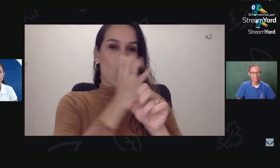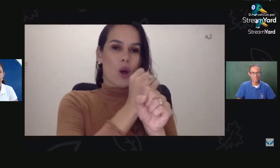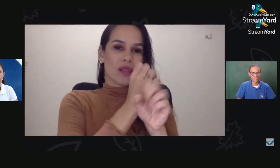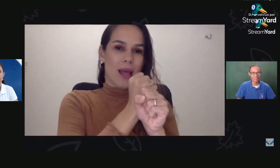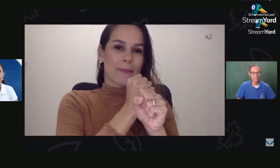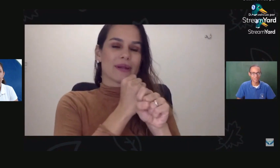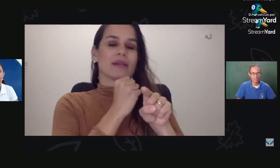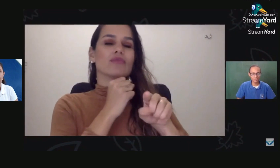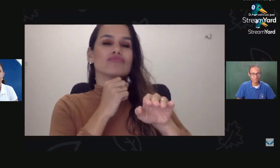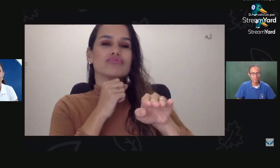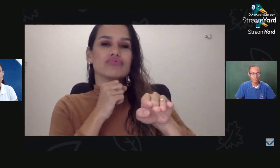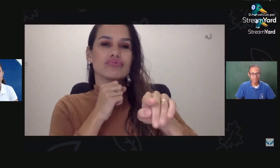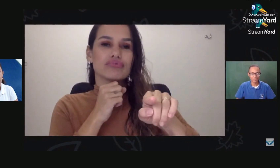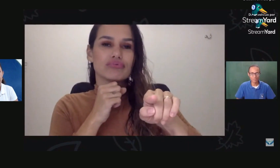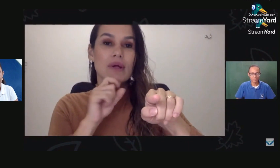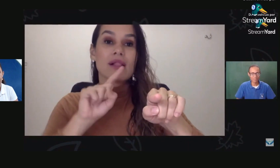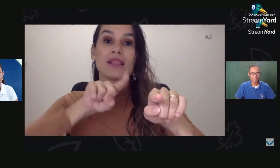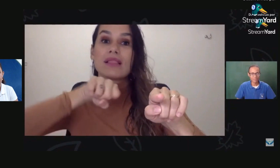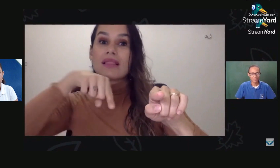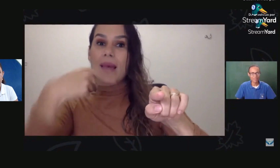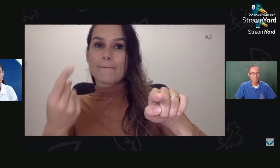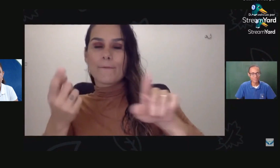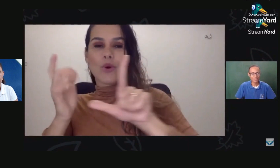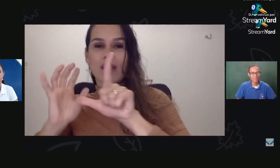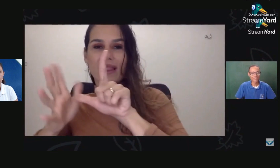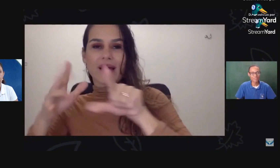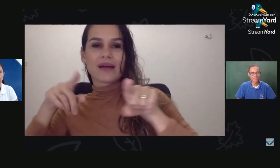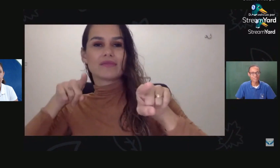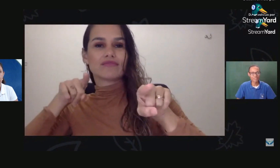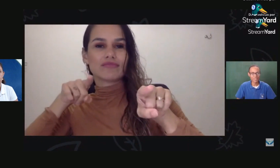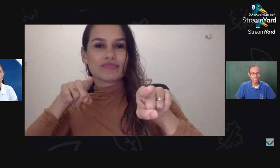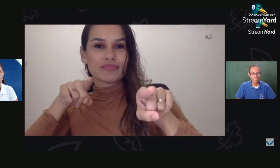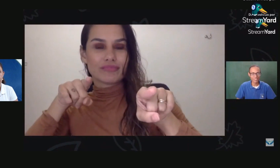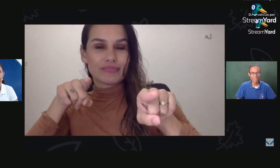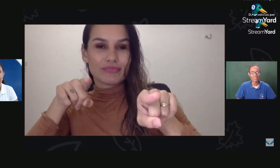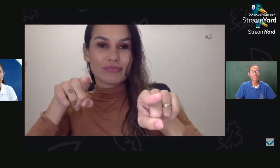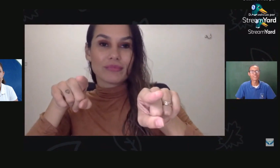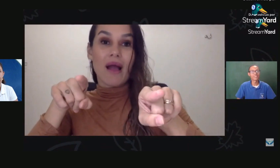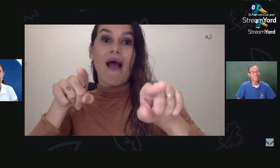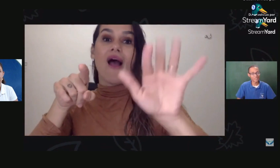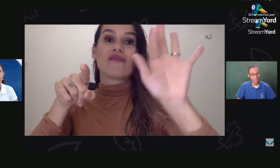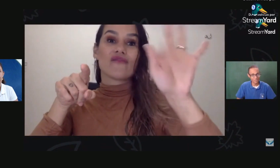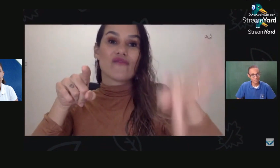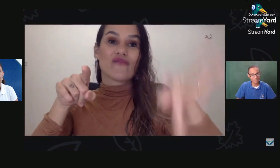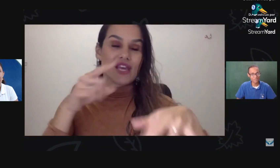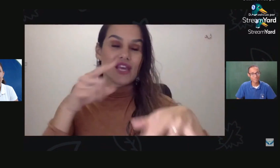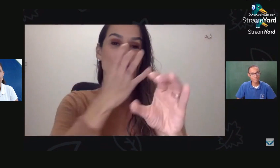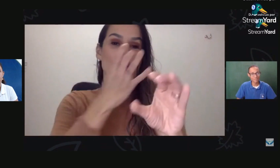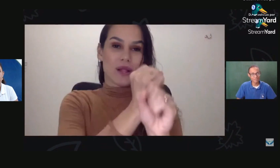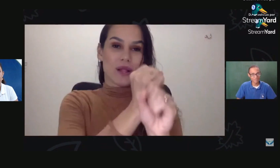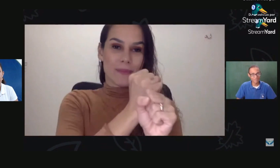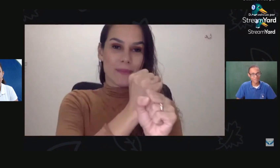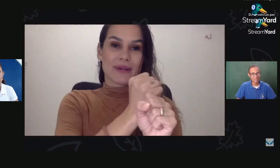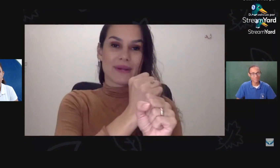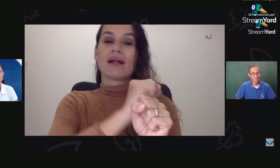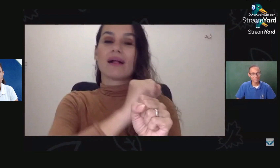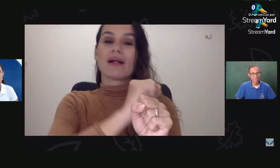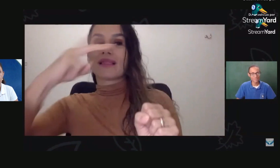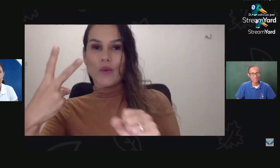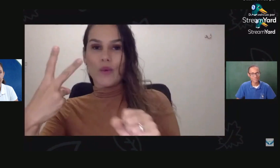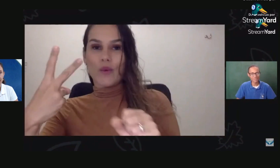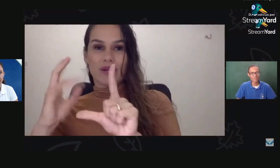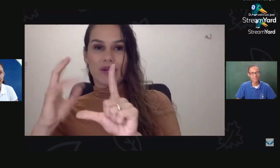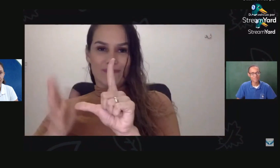Libras. Fiz contabilidade e depois fiz o curso de Letras Libras. Quando finalizei o